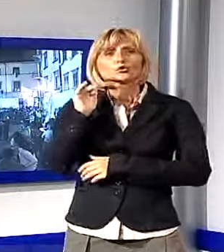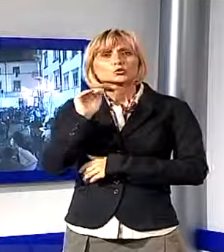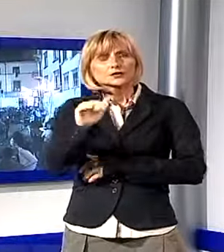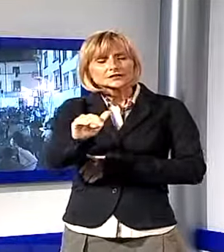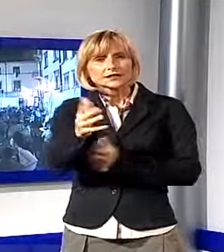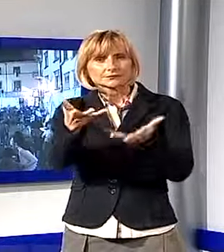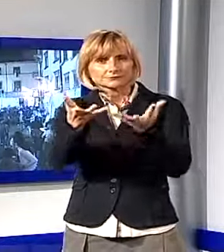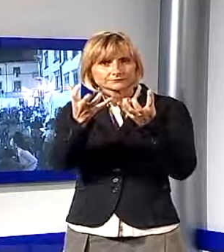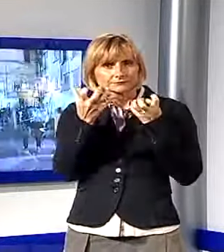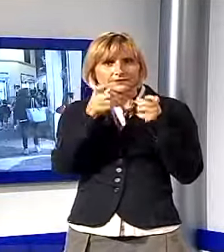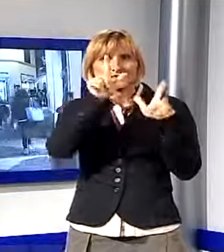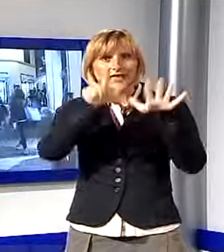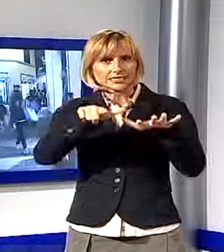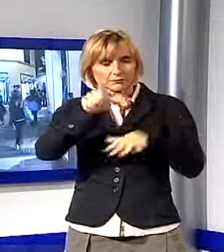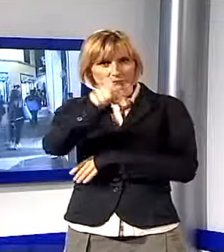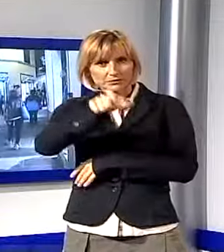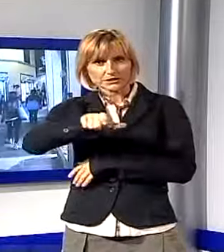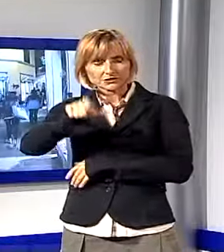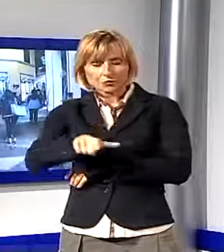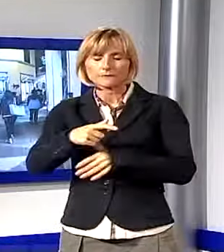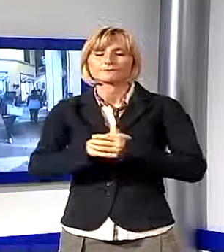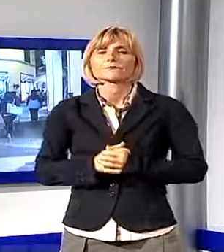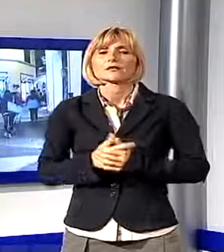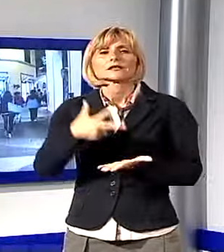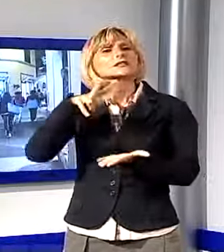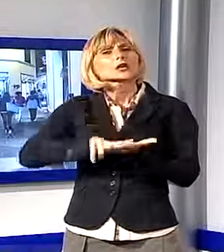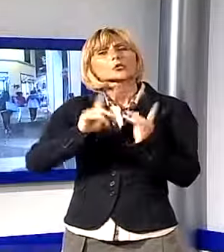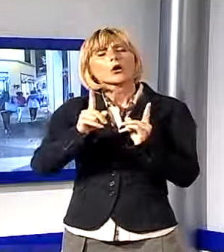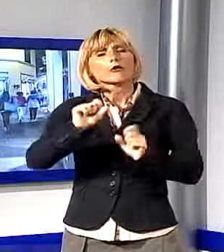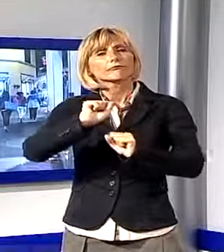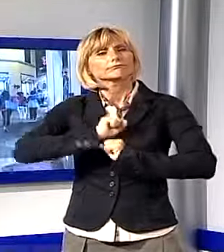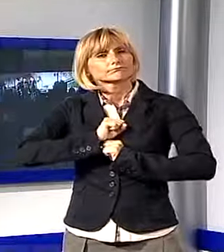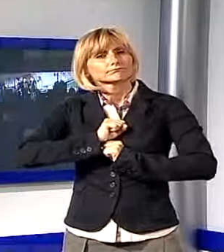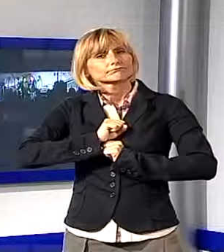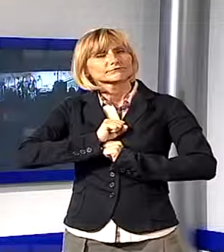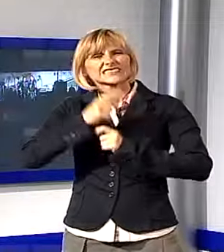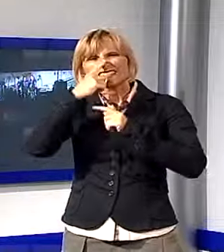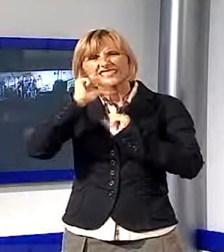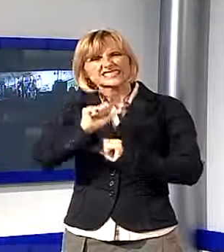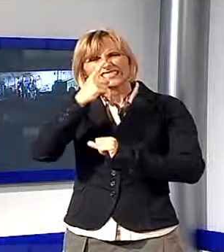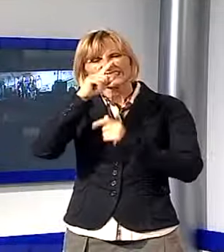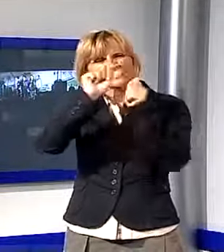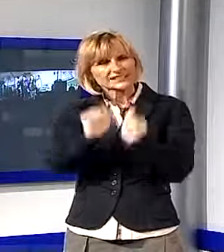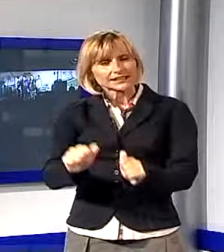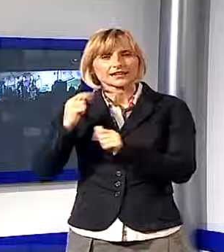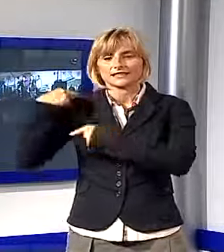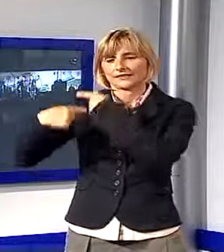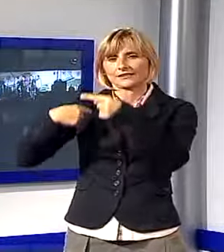7.000 visitatori. Il segreto di questa affermazione è la fedeltà all'impostazione tradizionale, un cartellone ben coordinato di